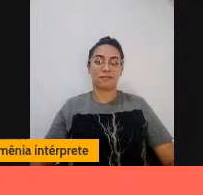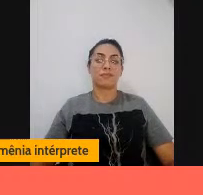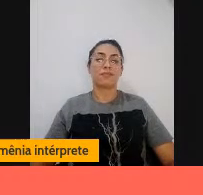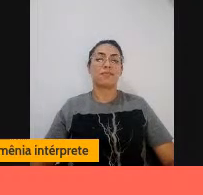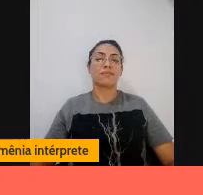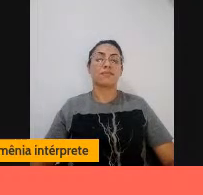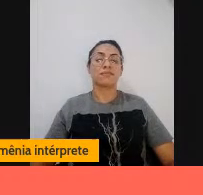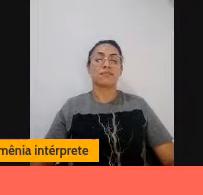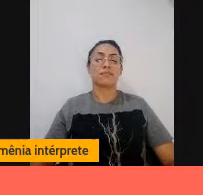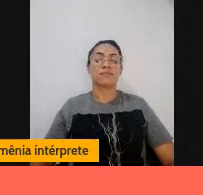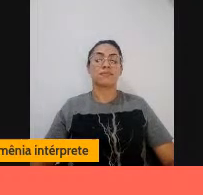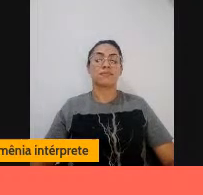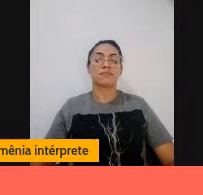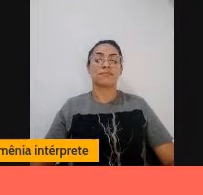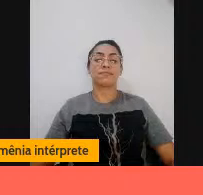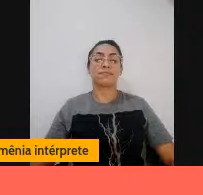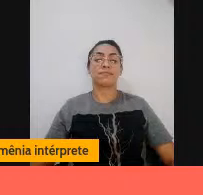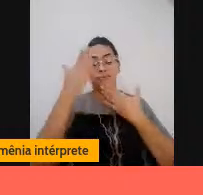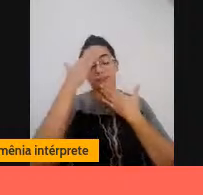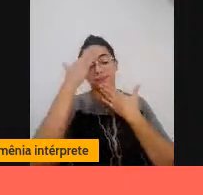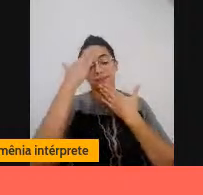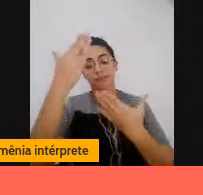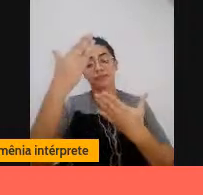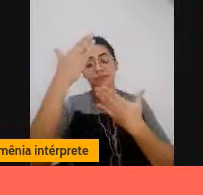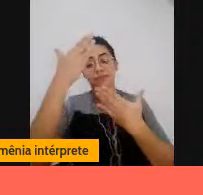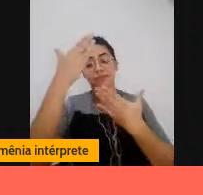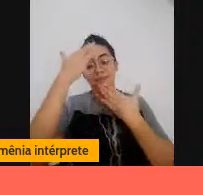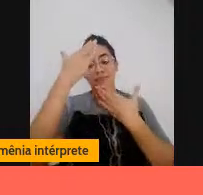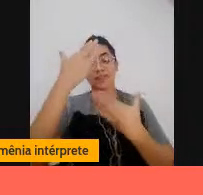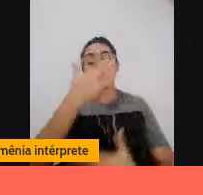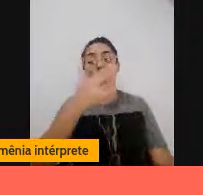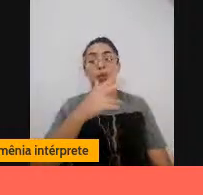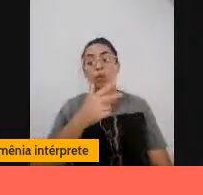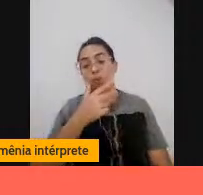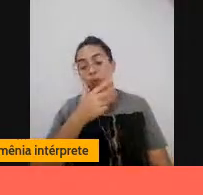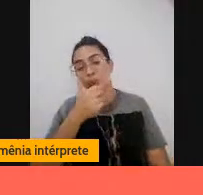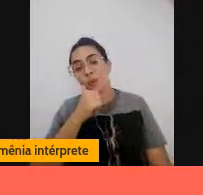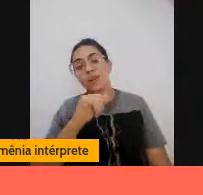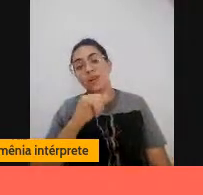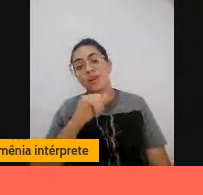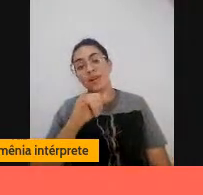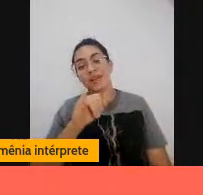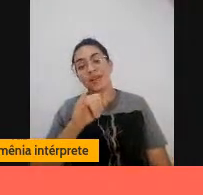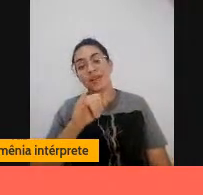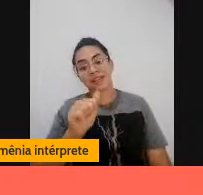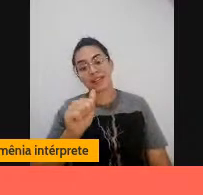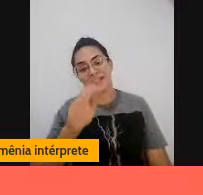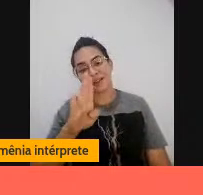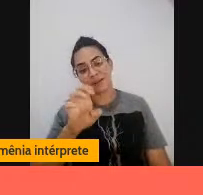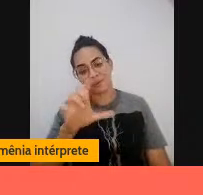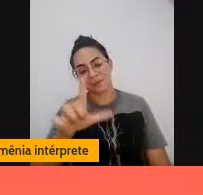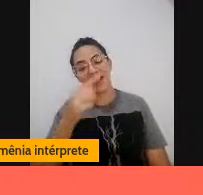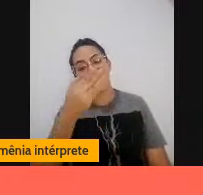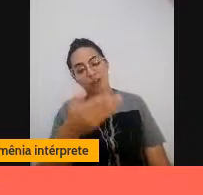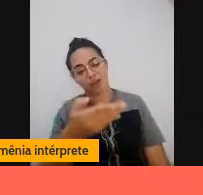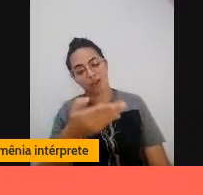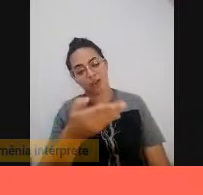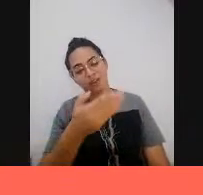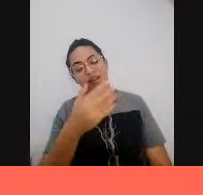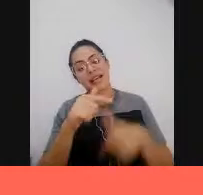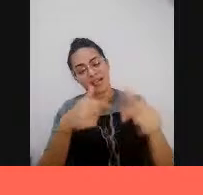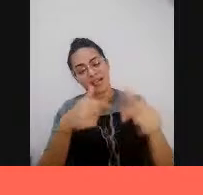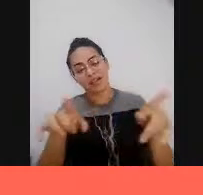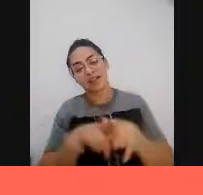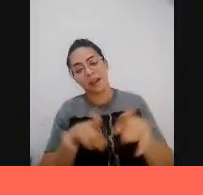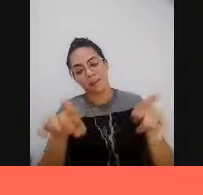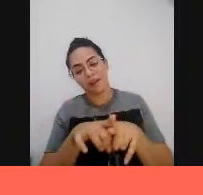Muito obrigada, Isabel, obrigada também pelo seu trabalho, a sua dedicação na organização desse evento, né, apoiando aí